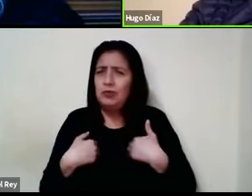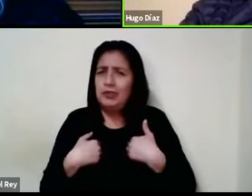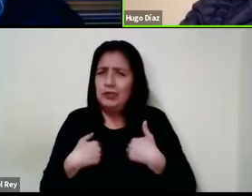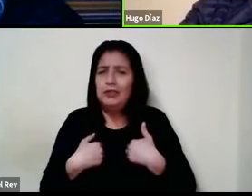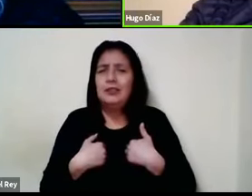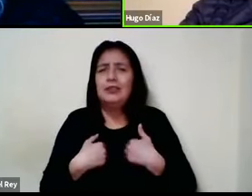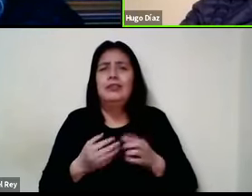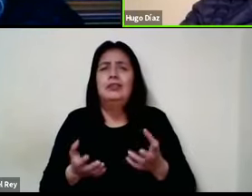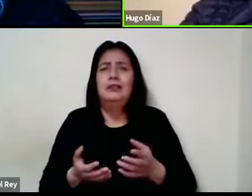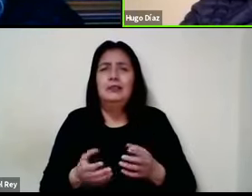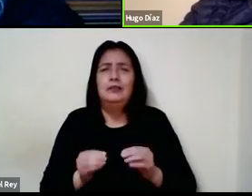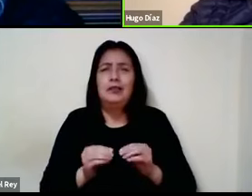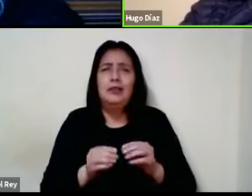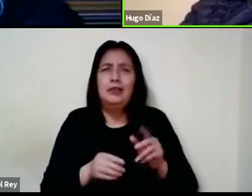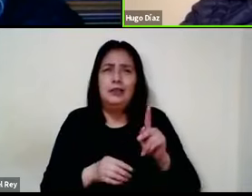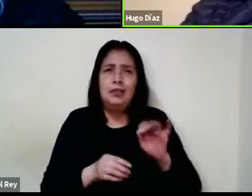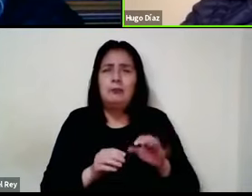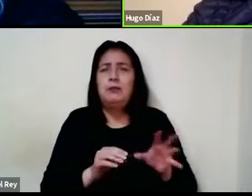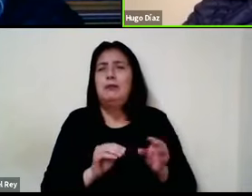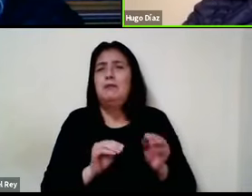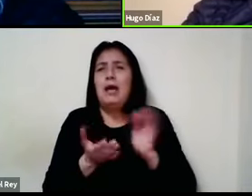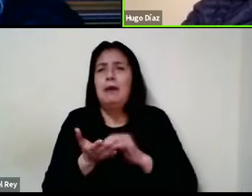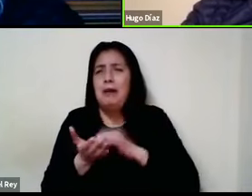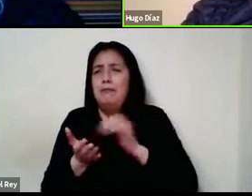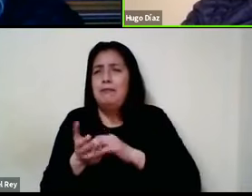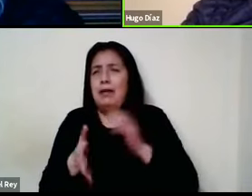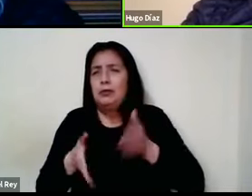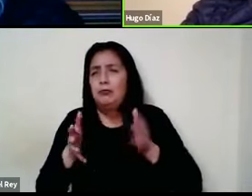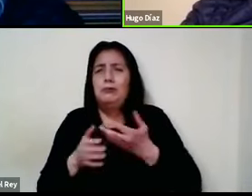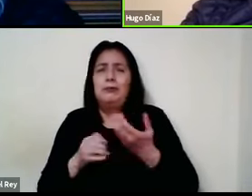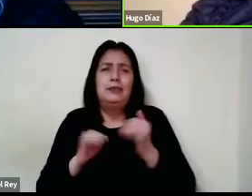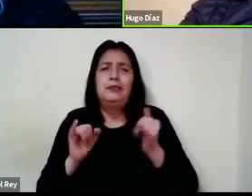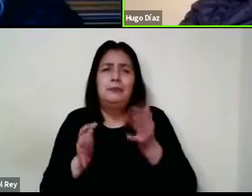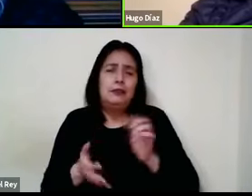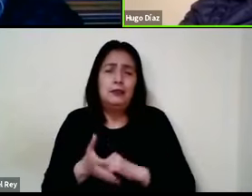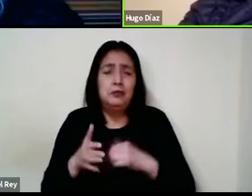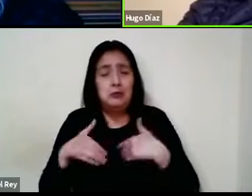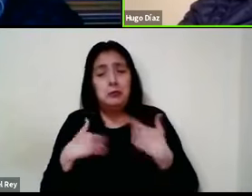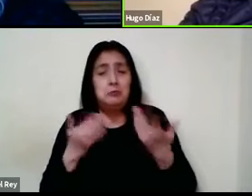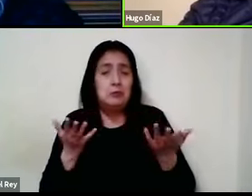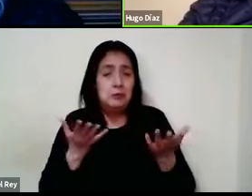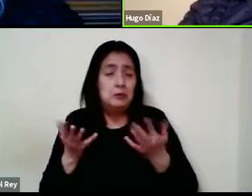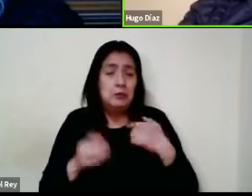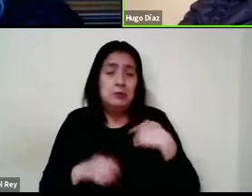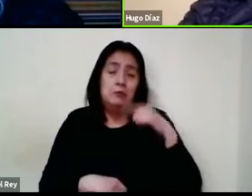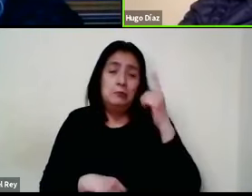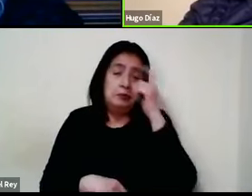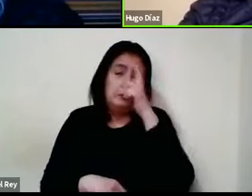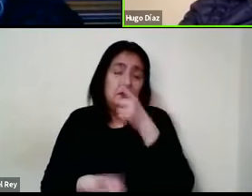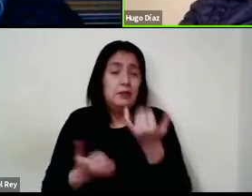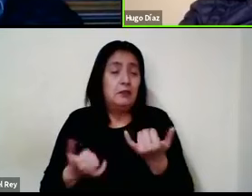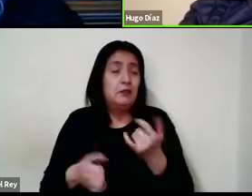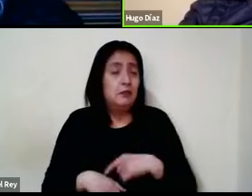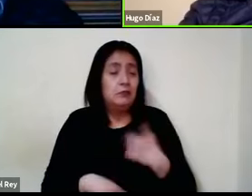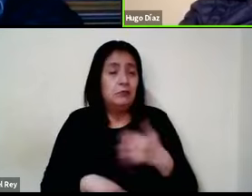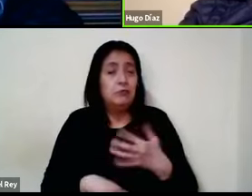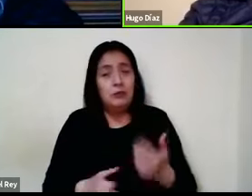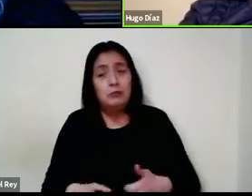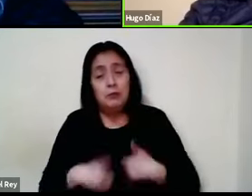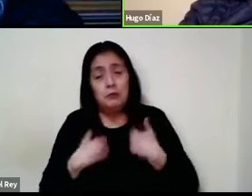de multiplicarla, de hacerla más autónoma y que pueda servir en un momento tan difícil como el que estamos